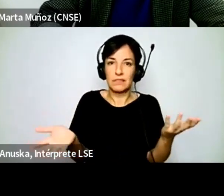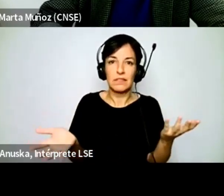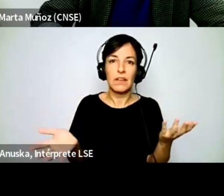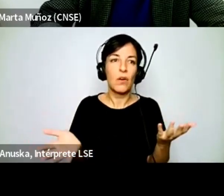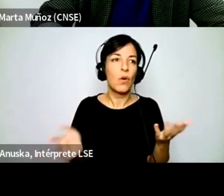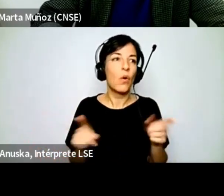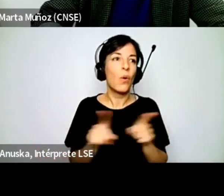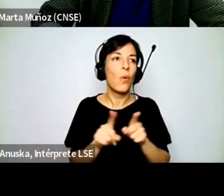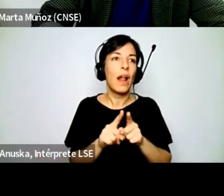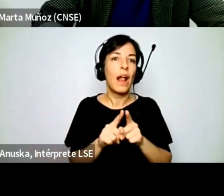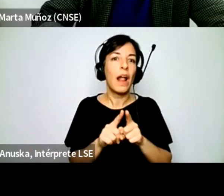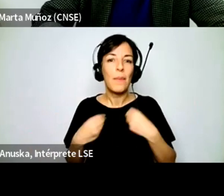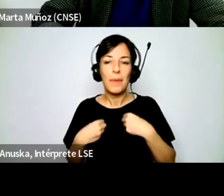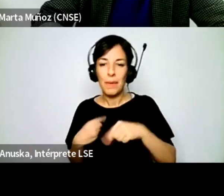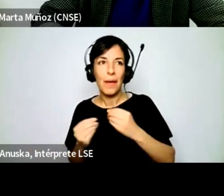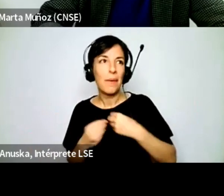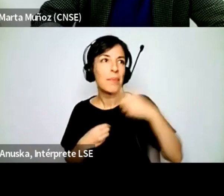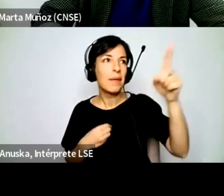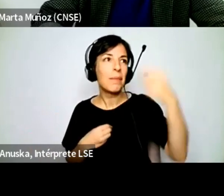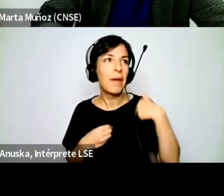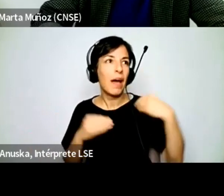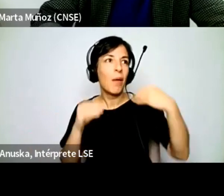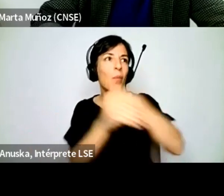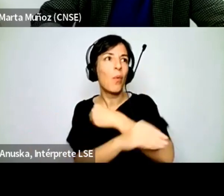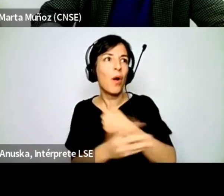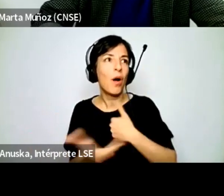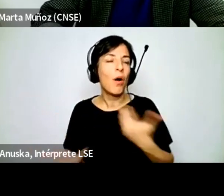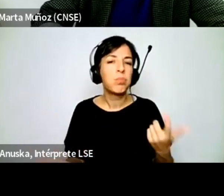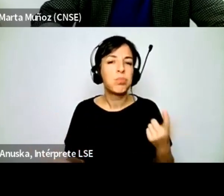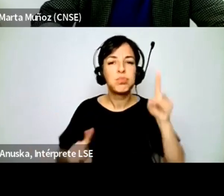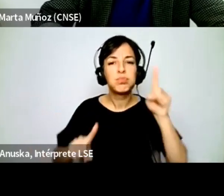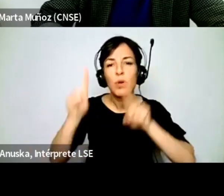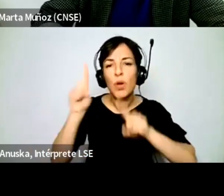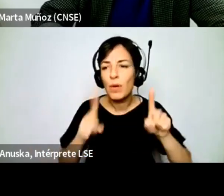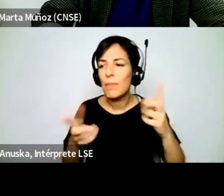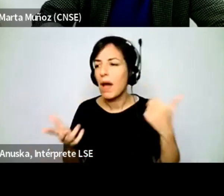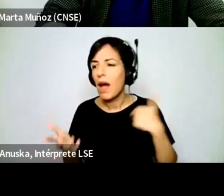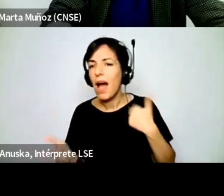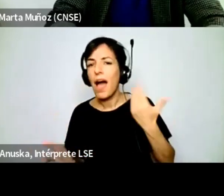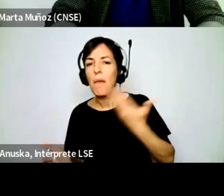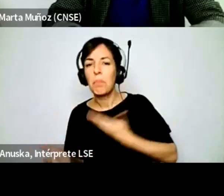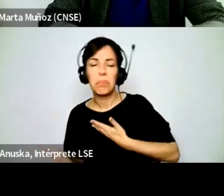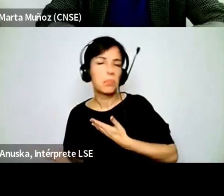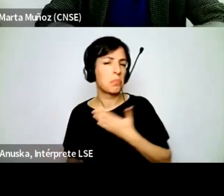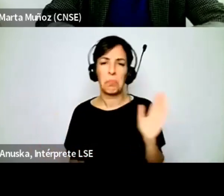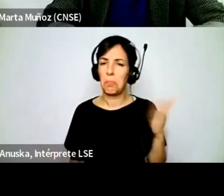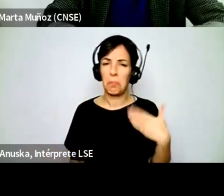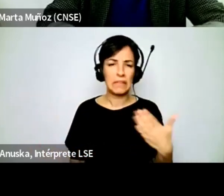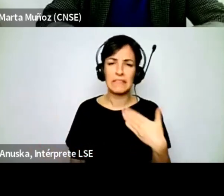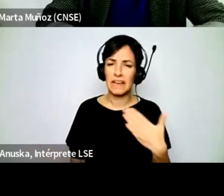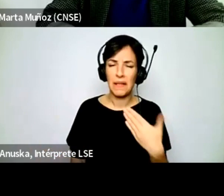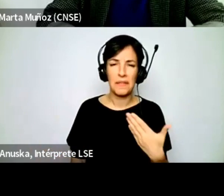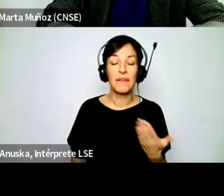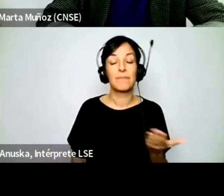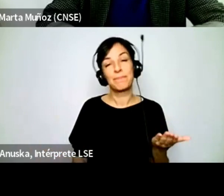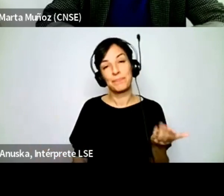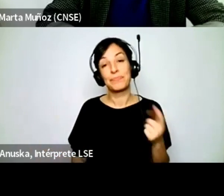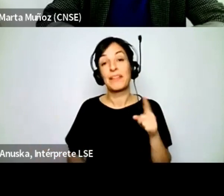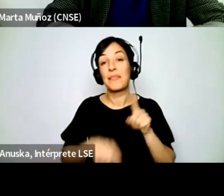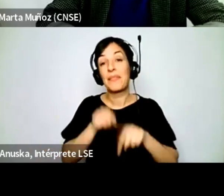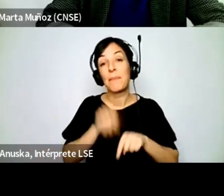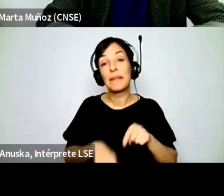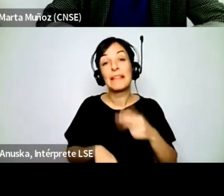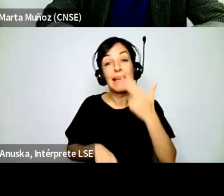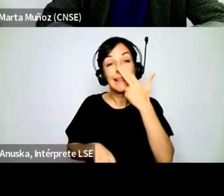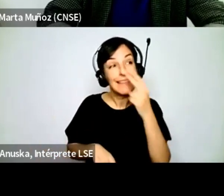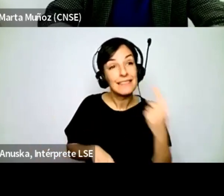un hándicap, no es algo que perjudique el no estar específicamente en Madrid. Bien, es verdad que ya va a depender del interés de